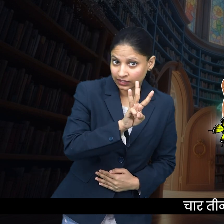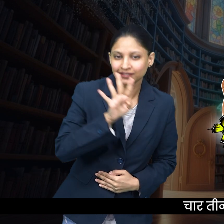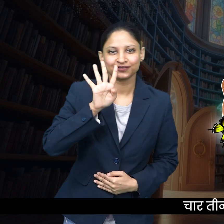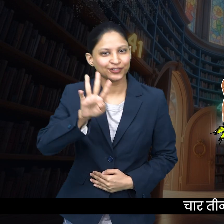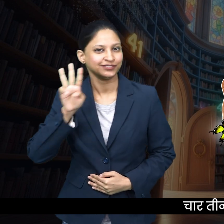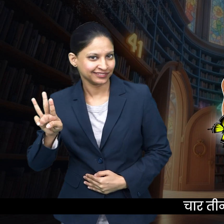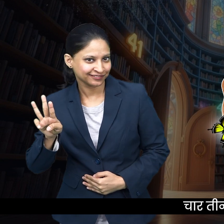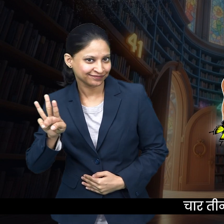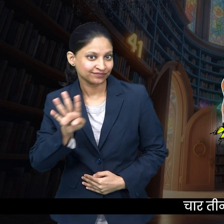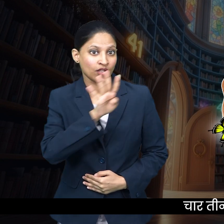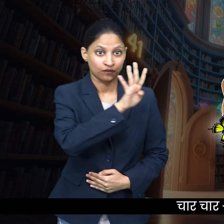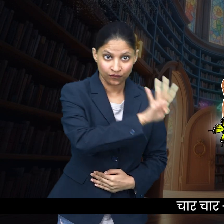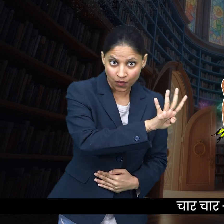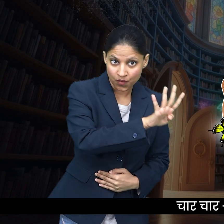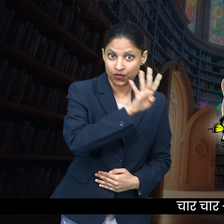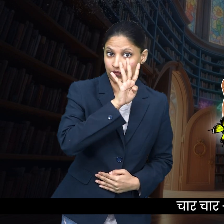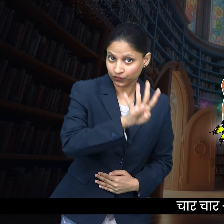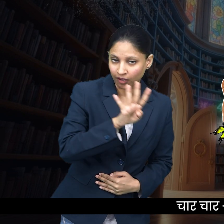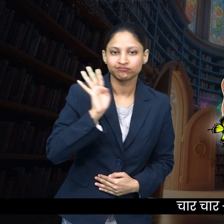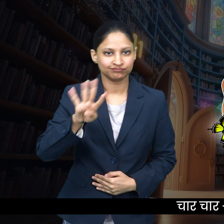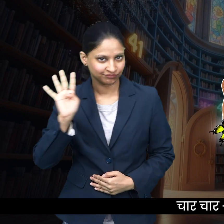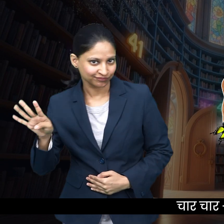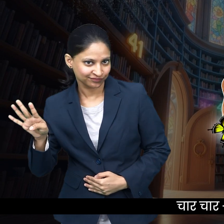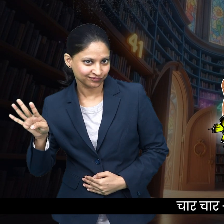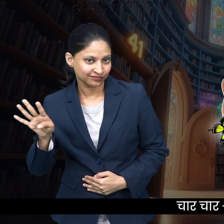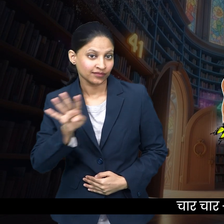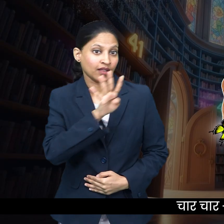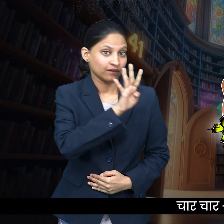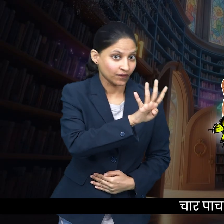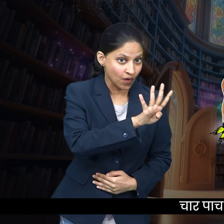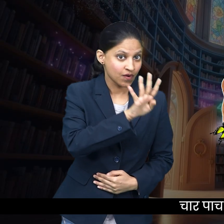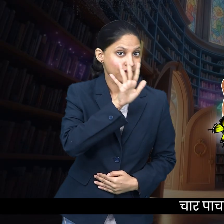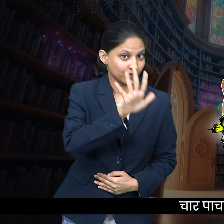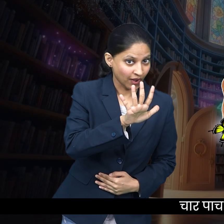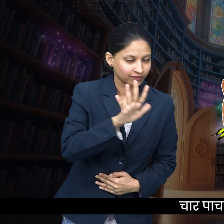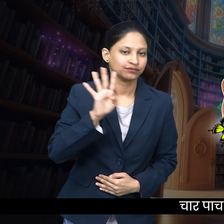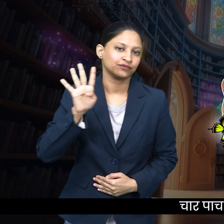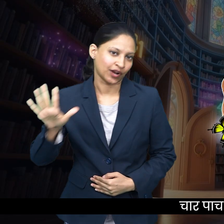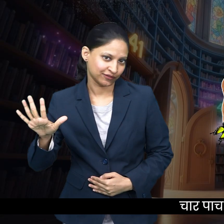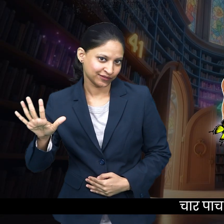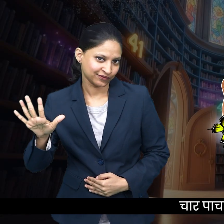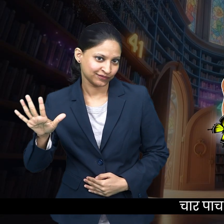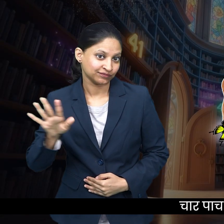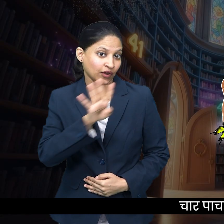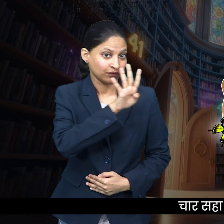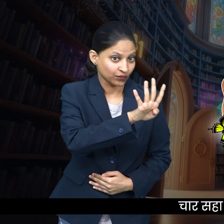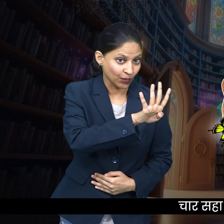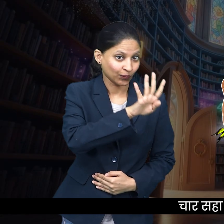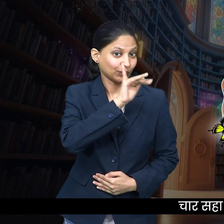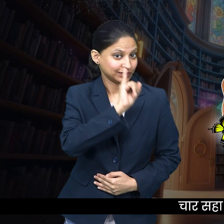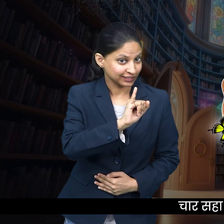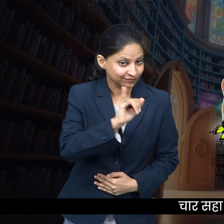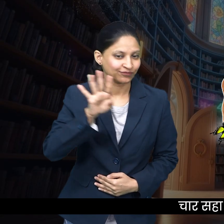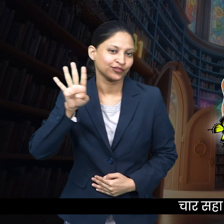3 43, 4 4 44, 4 5 45,